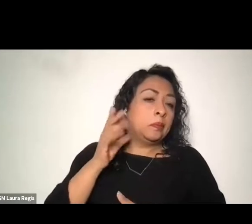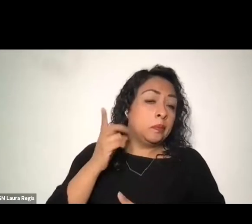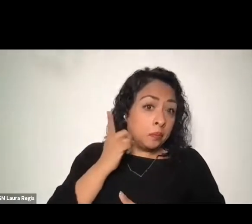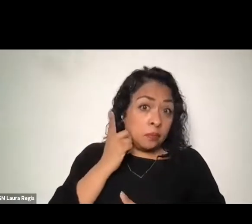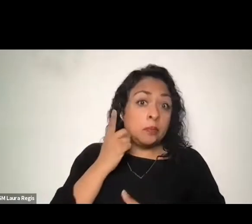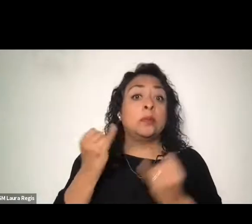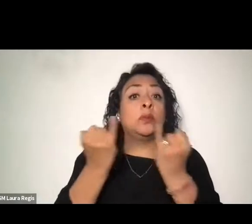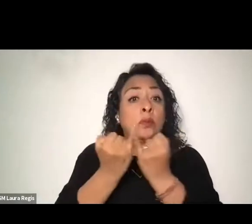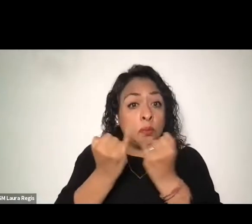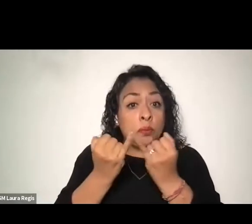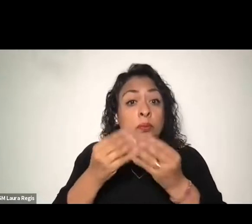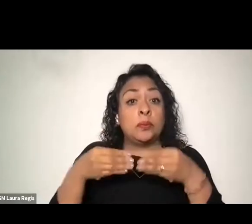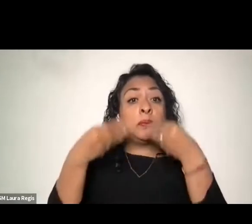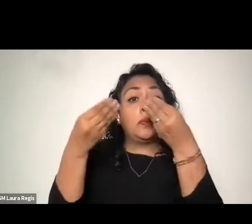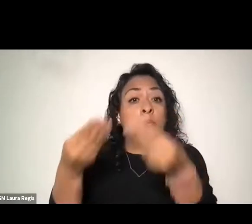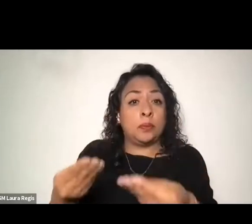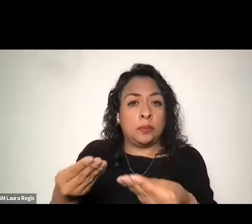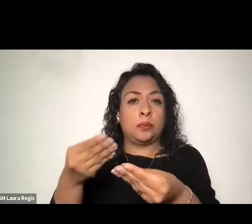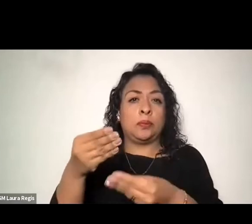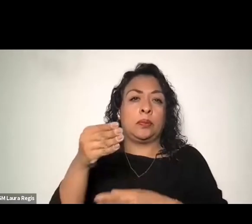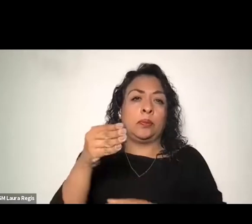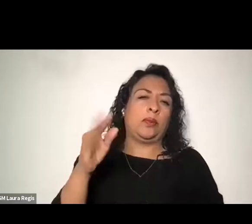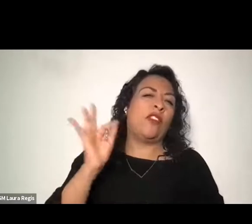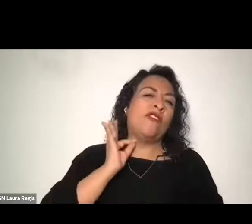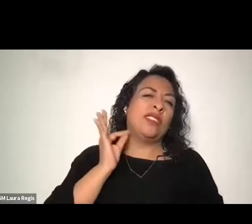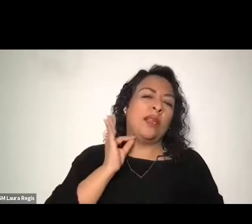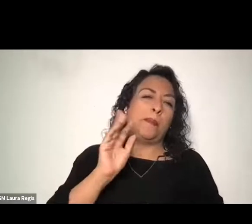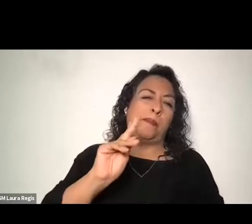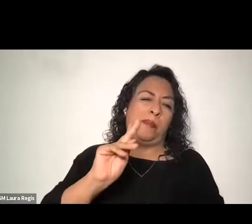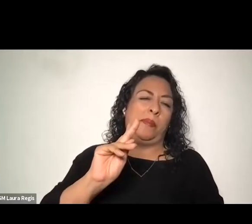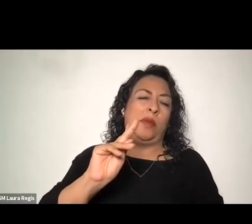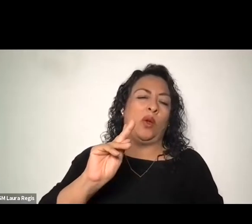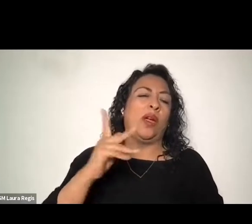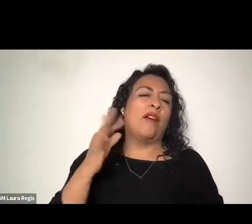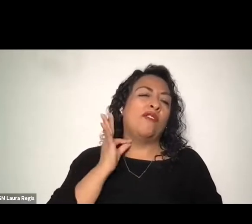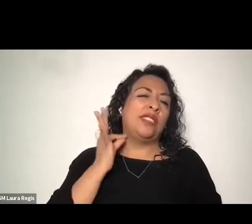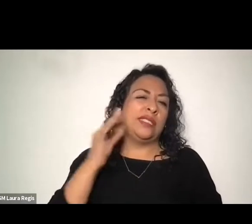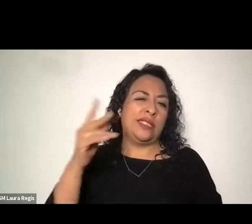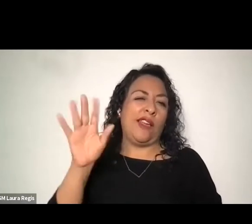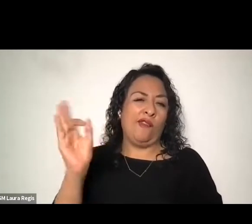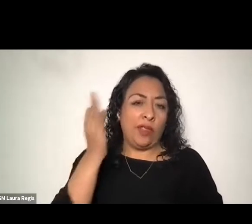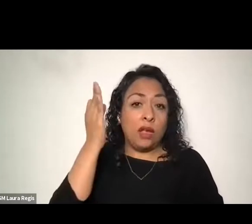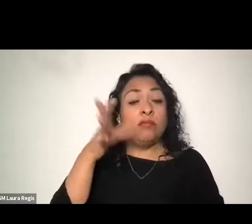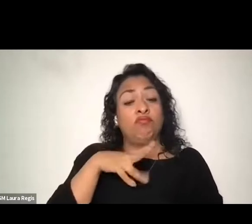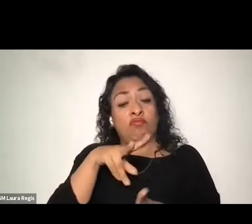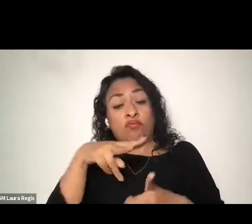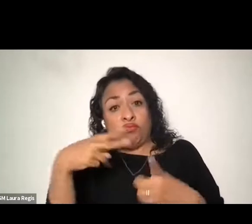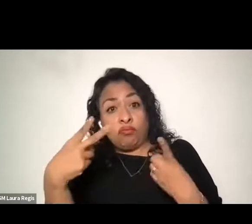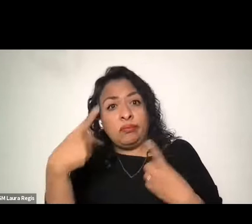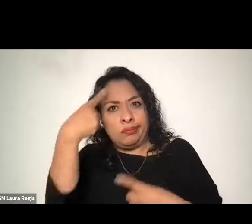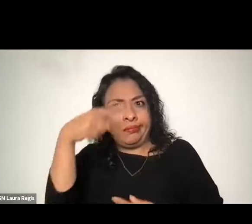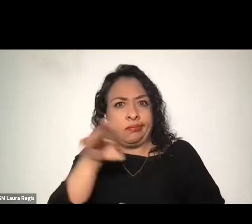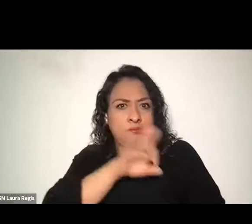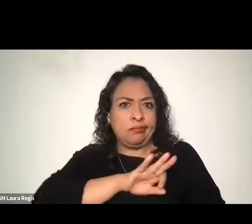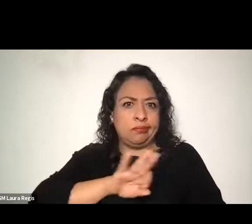vamos a hacer llegar a la Procuraduría Fiscal de la Federación, que es quien tiene esta perspectiva de darle